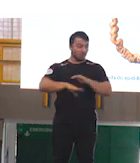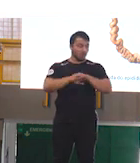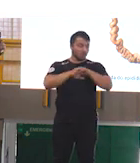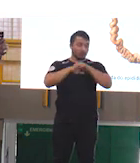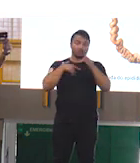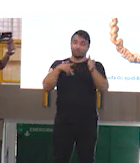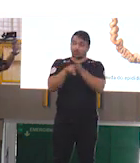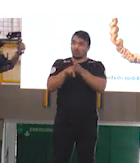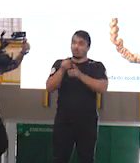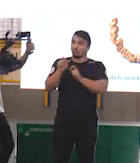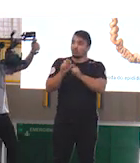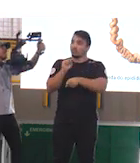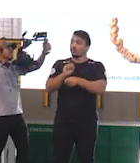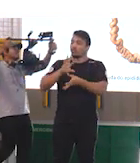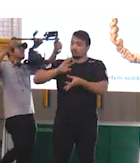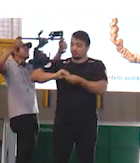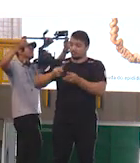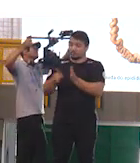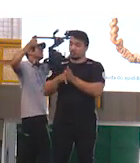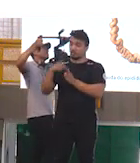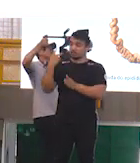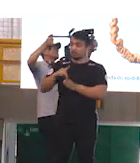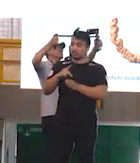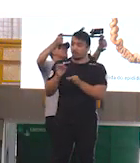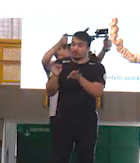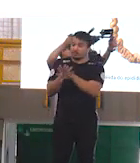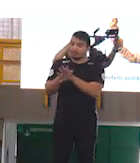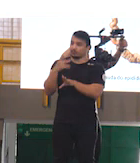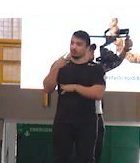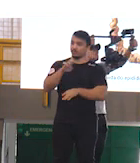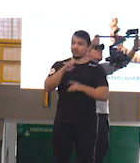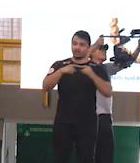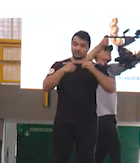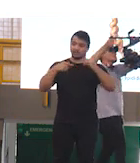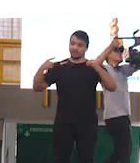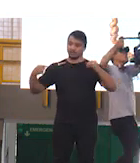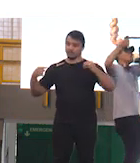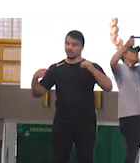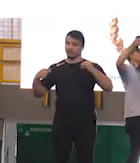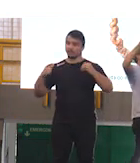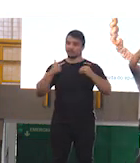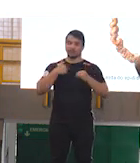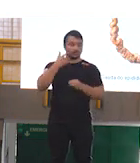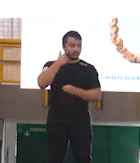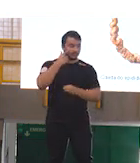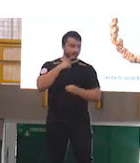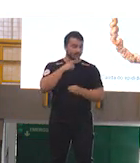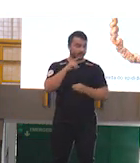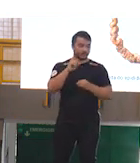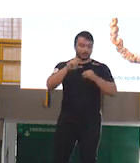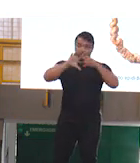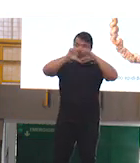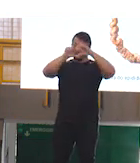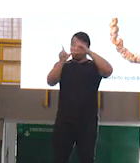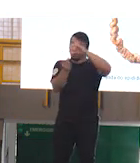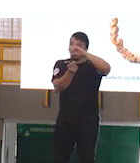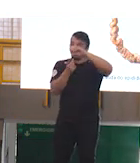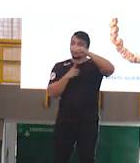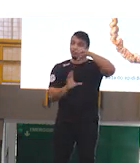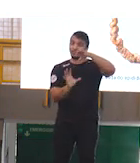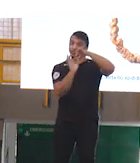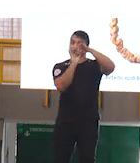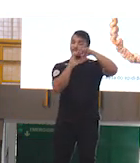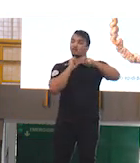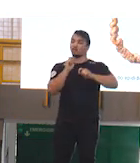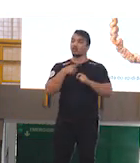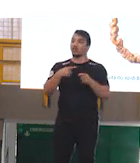armazenamento e a maturação dos espermatozoides, tá certo? Quando ele vai estar curva descendo e indo para um tubo, ele está